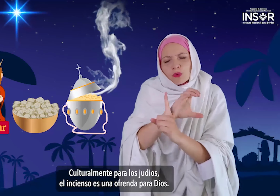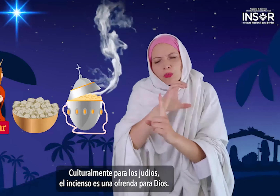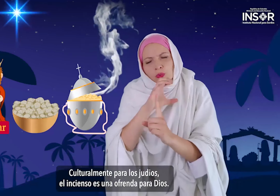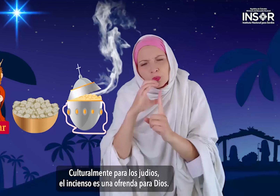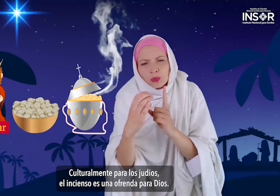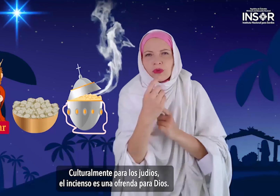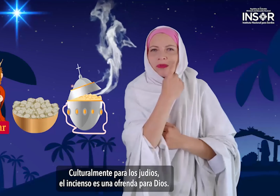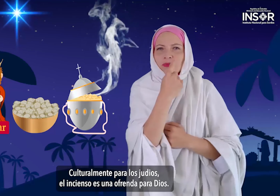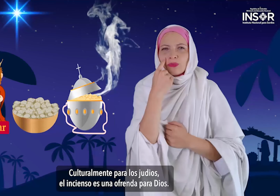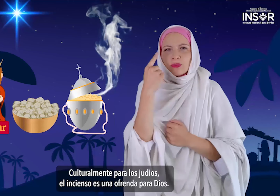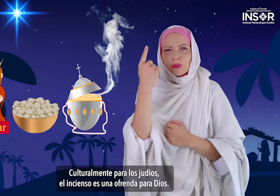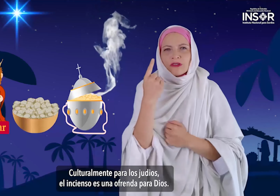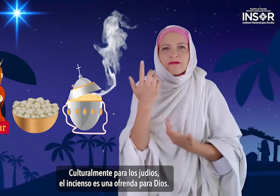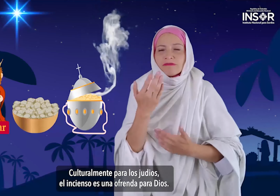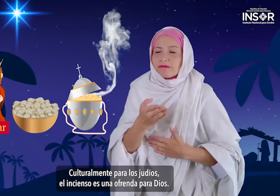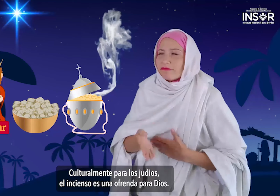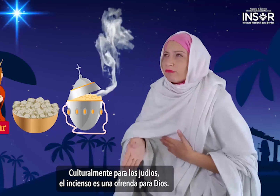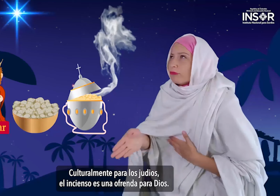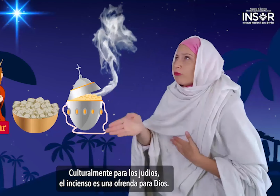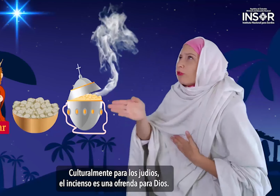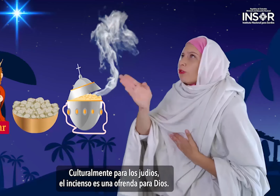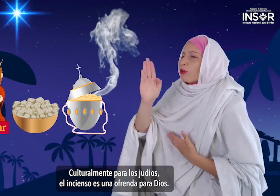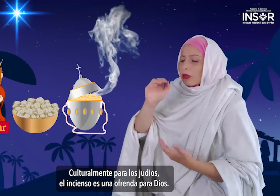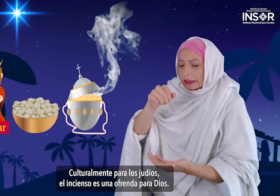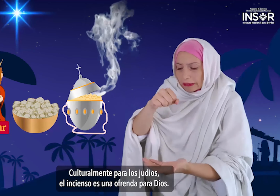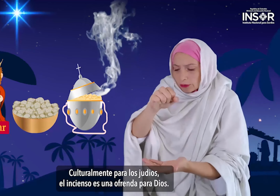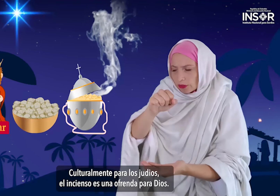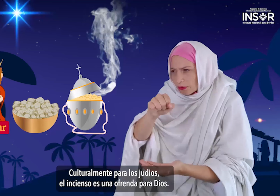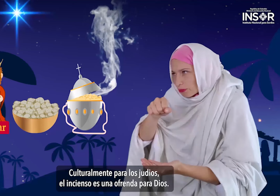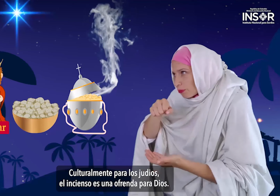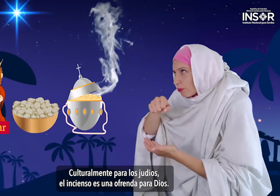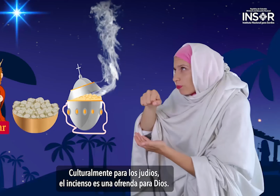Culturalmente, para los judíos, el incienso es una ofrenda para Dios.